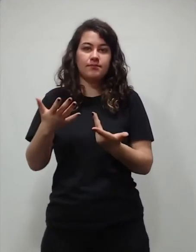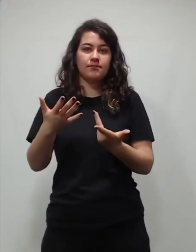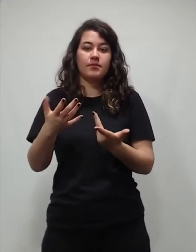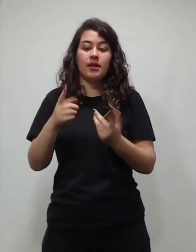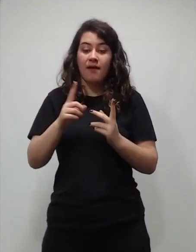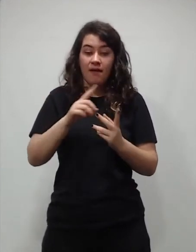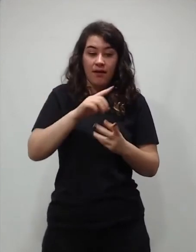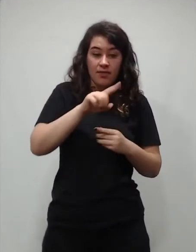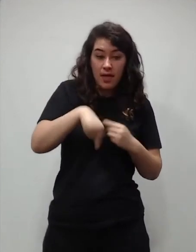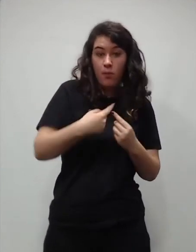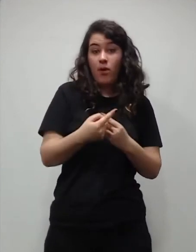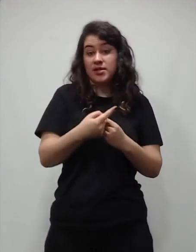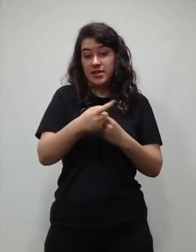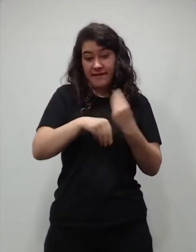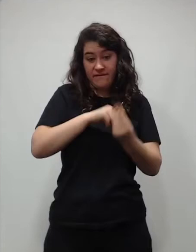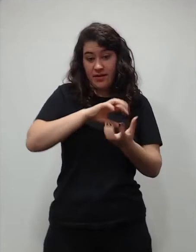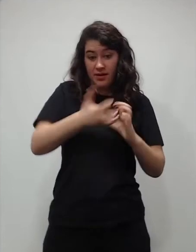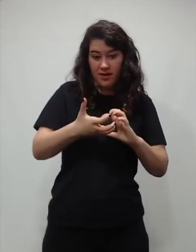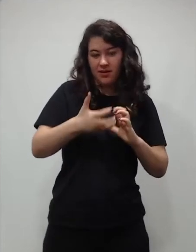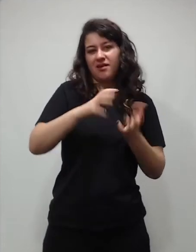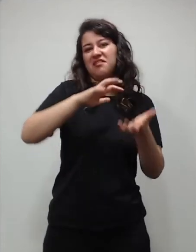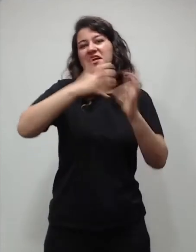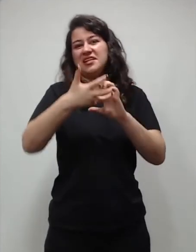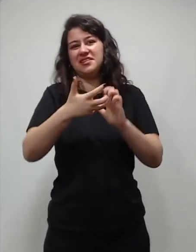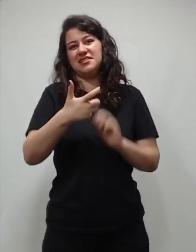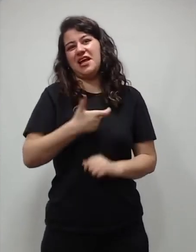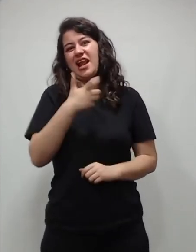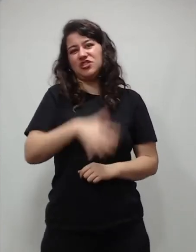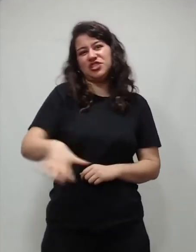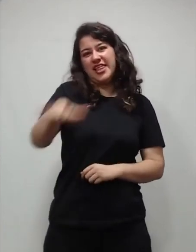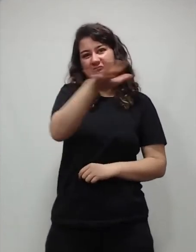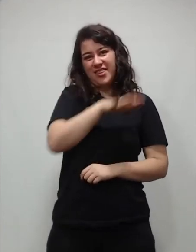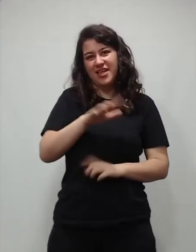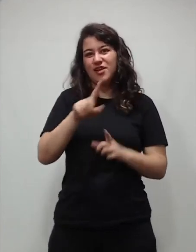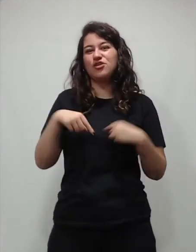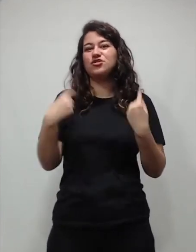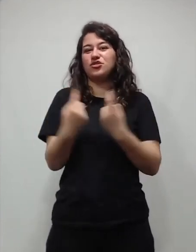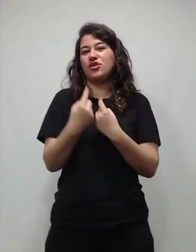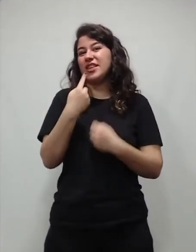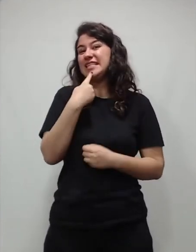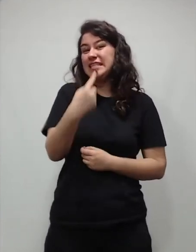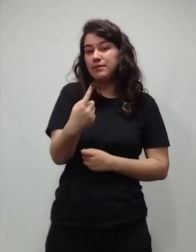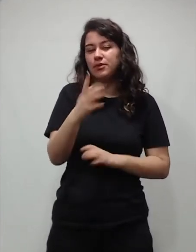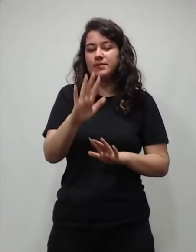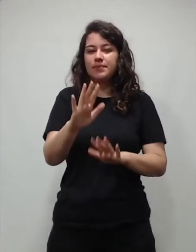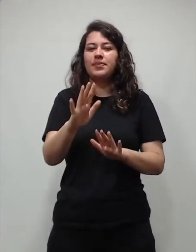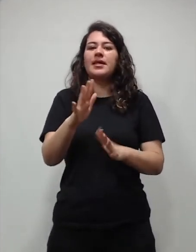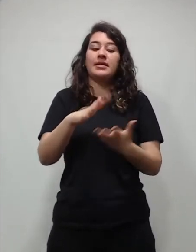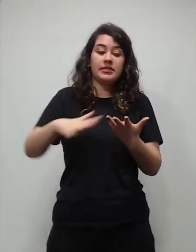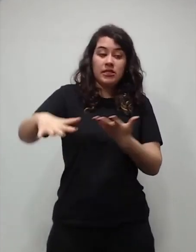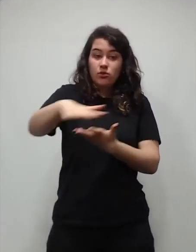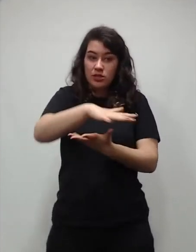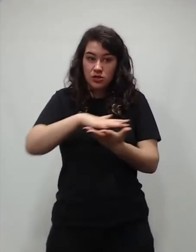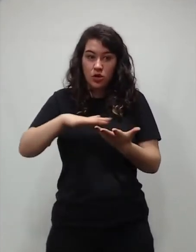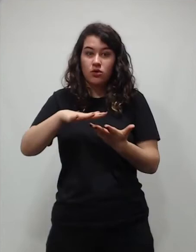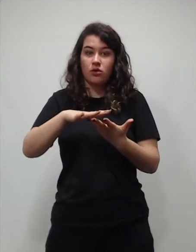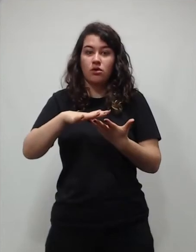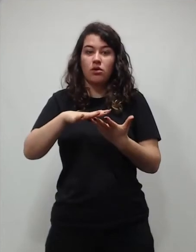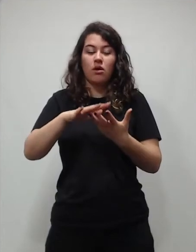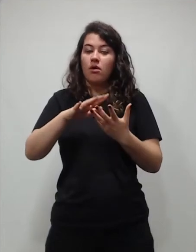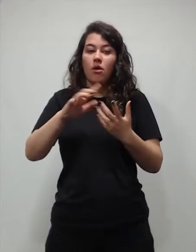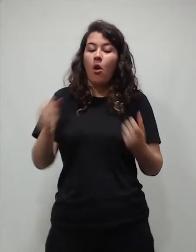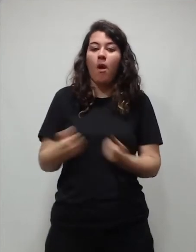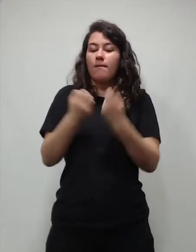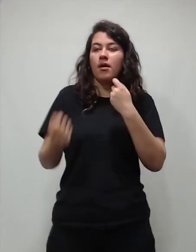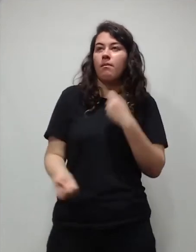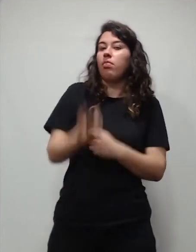se replica en la sociedad. Nosotros decimos a menudo que las situaciones irrumpen sin